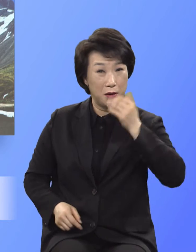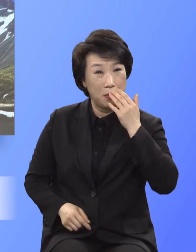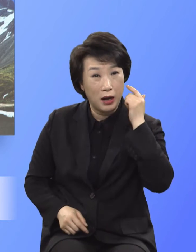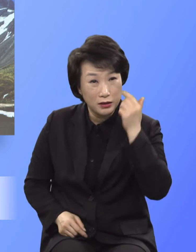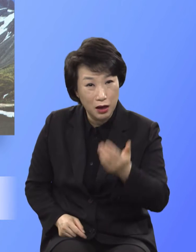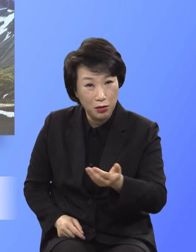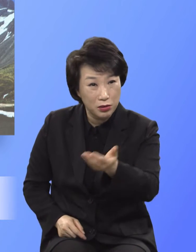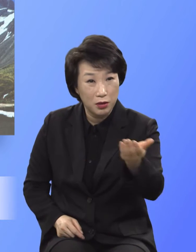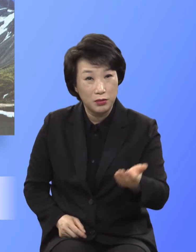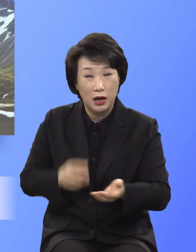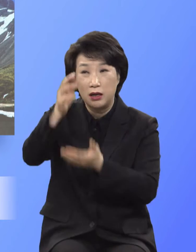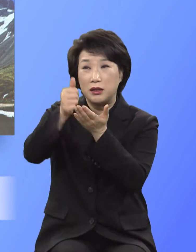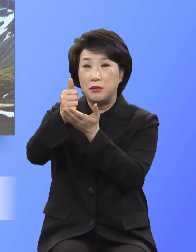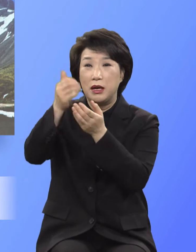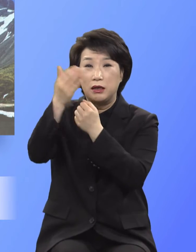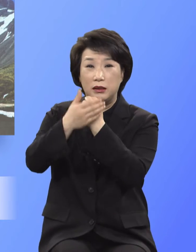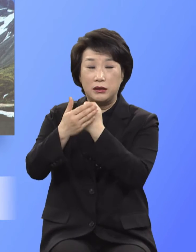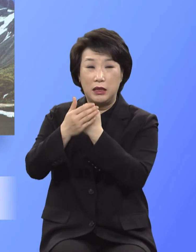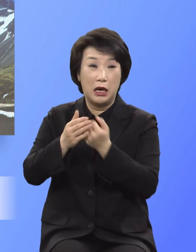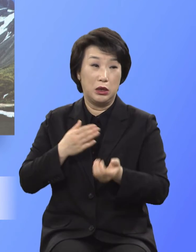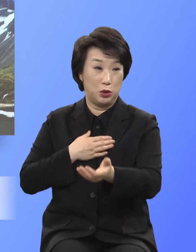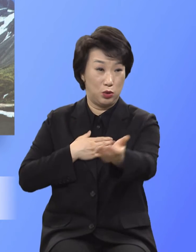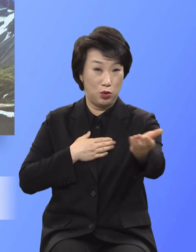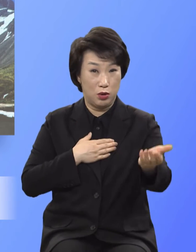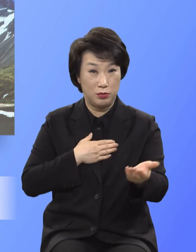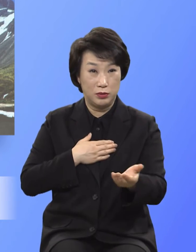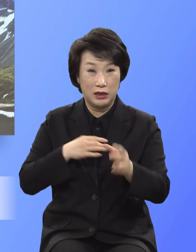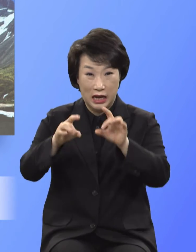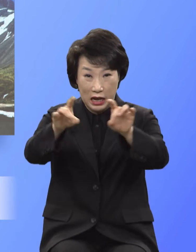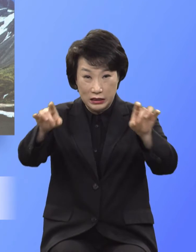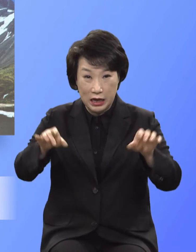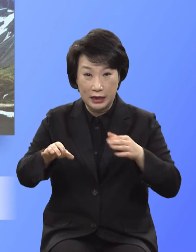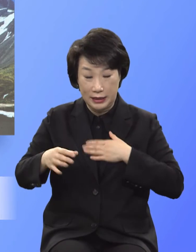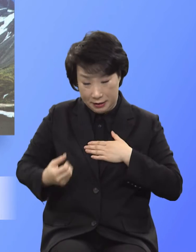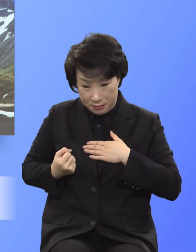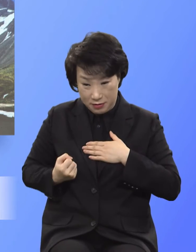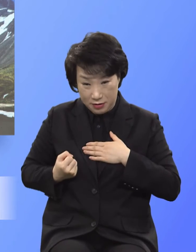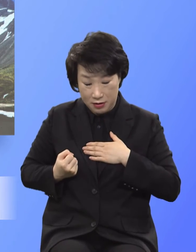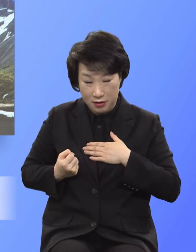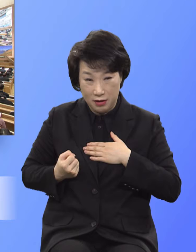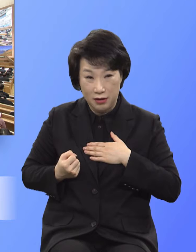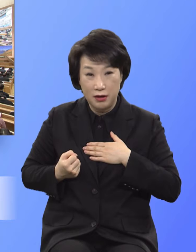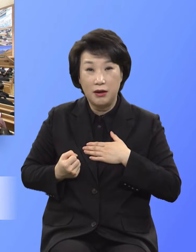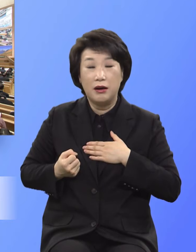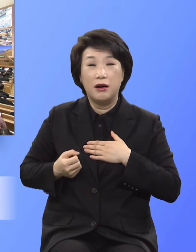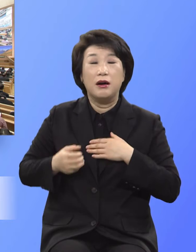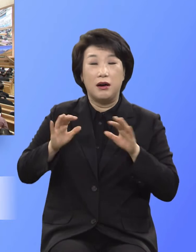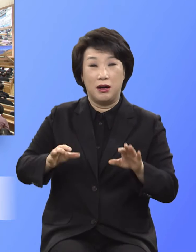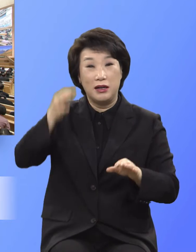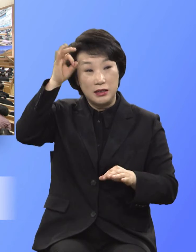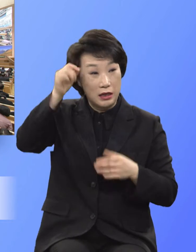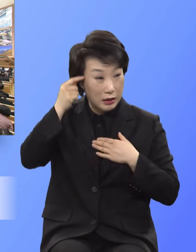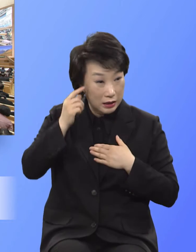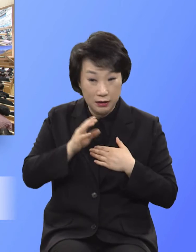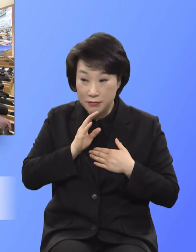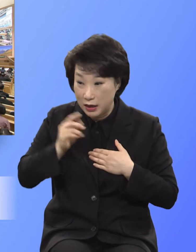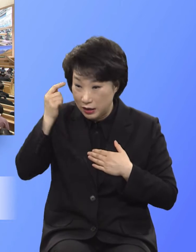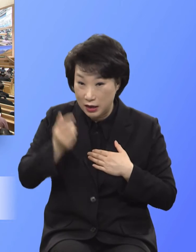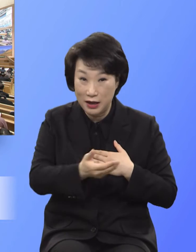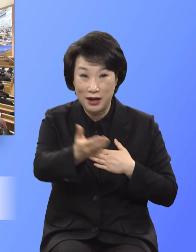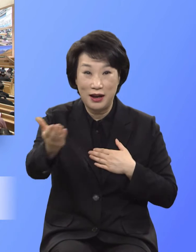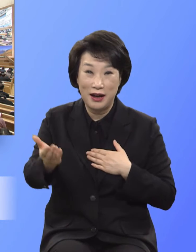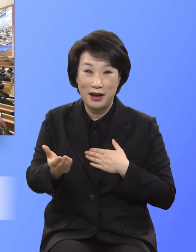이 은혜가 여러분 각자의 내 것이라고 인정하십니까?